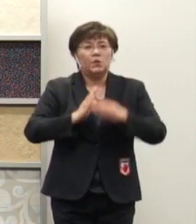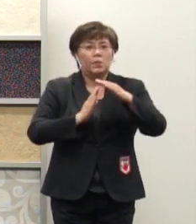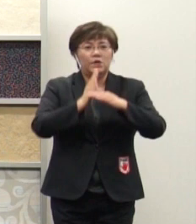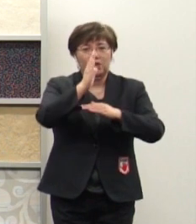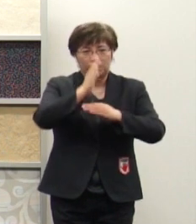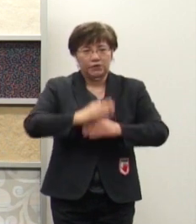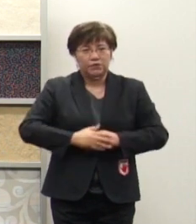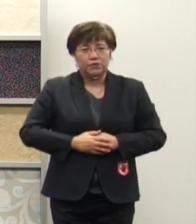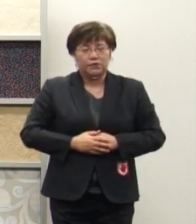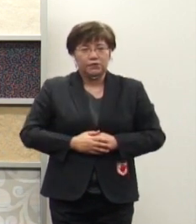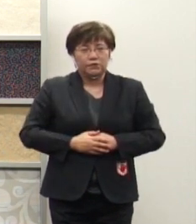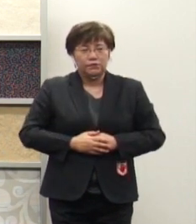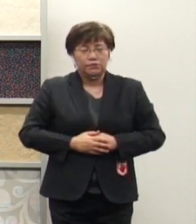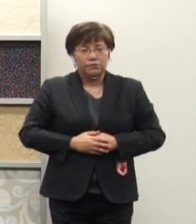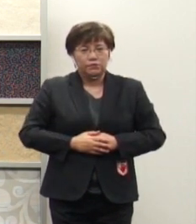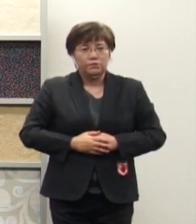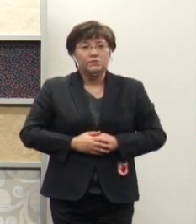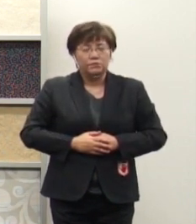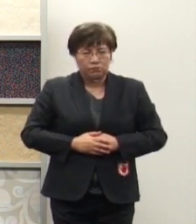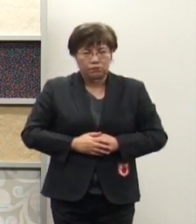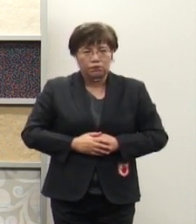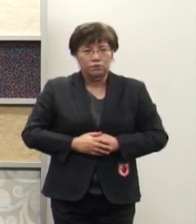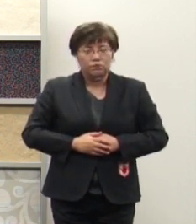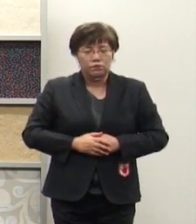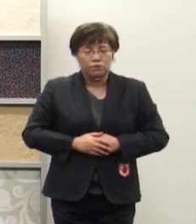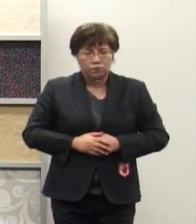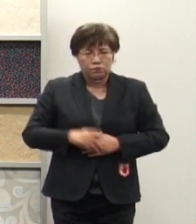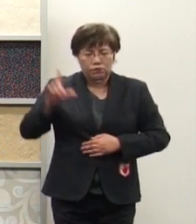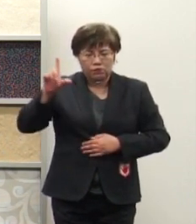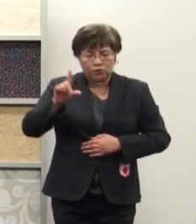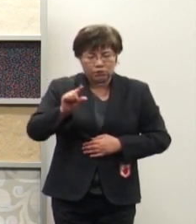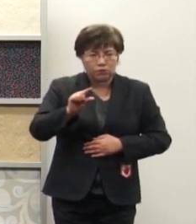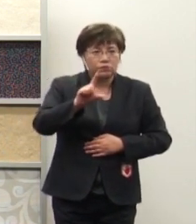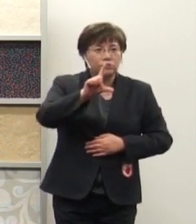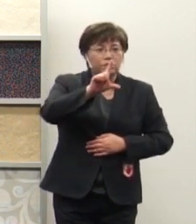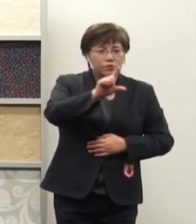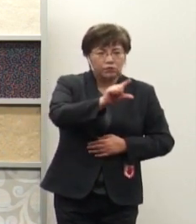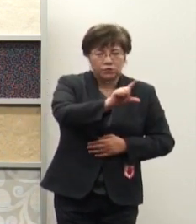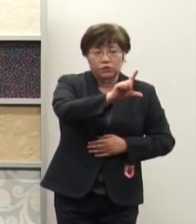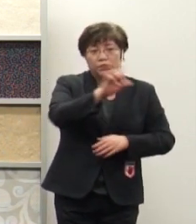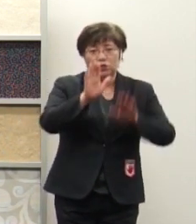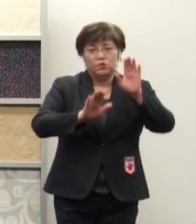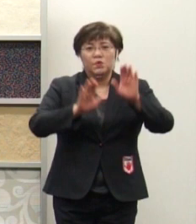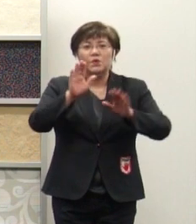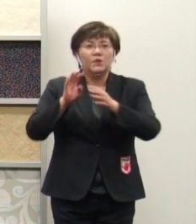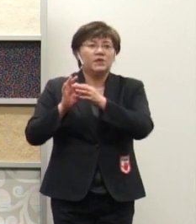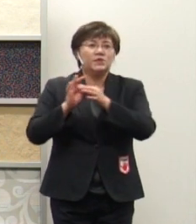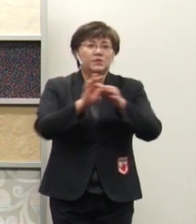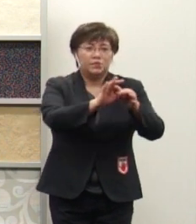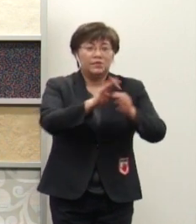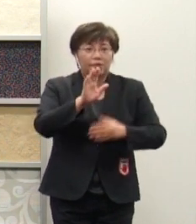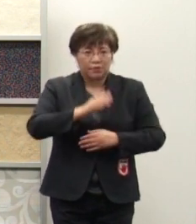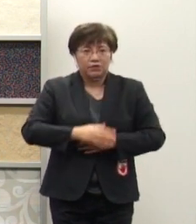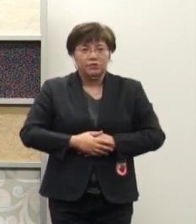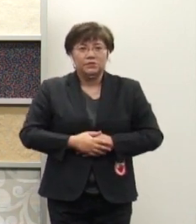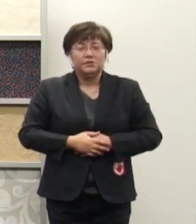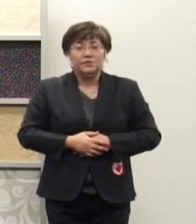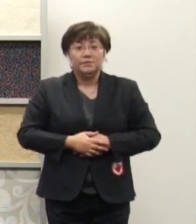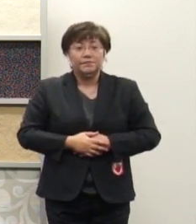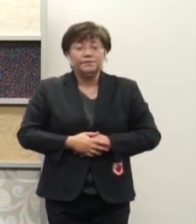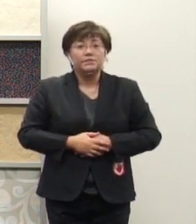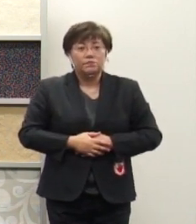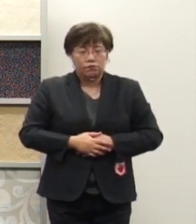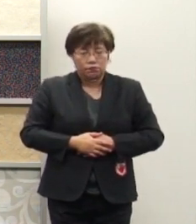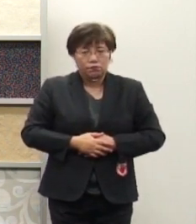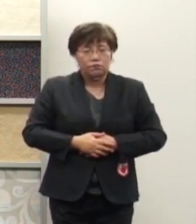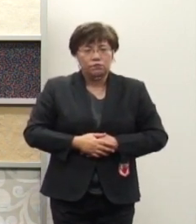ので、一進一退の状況を繰り返していることになります。また感染力